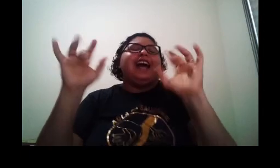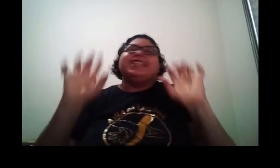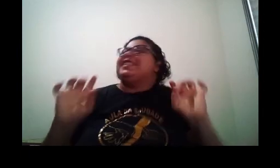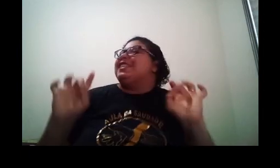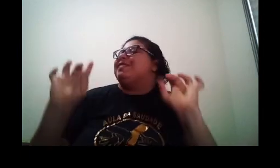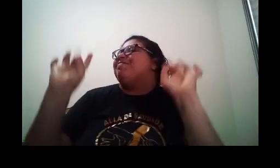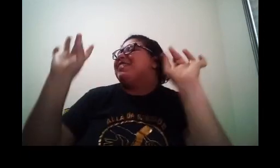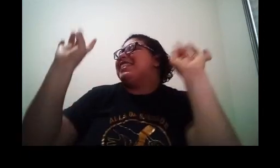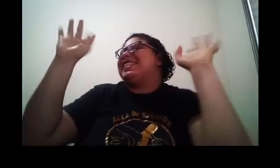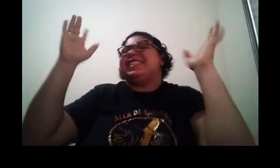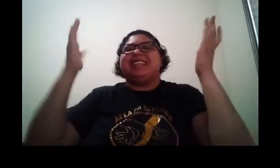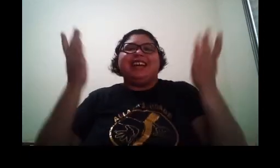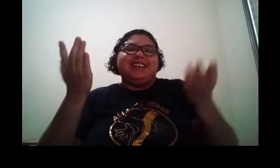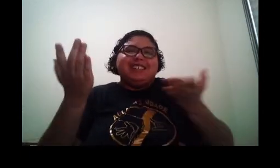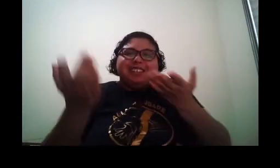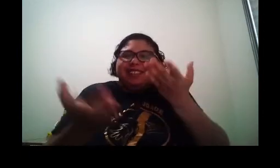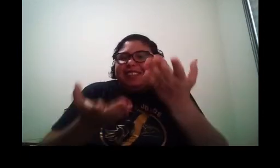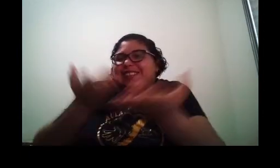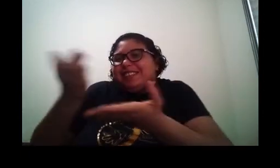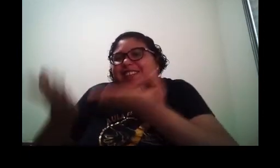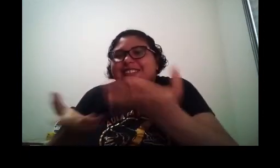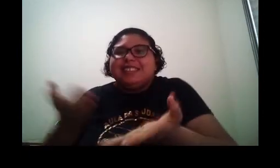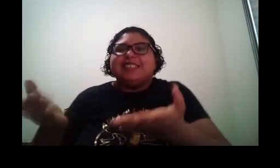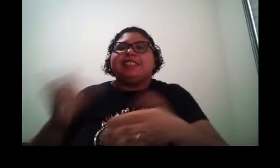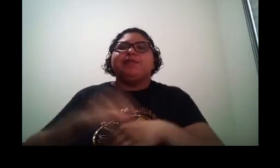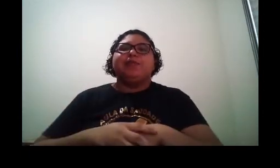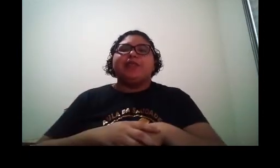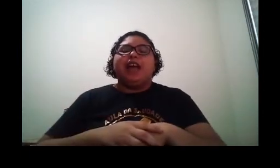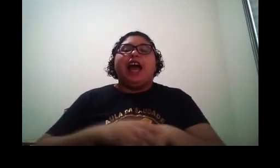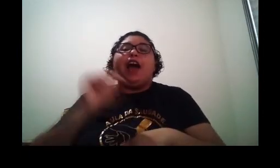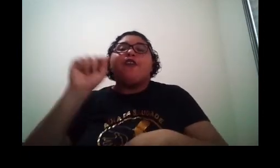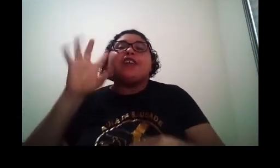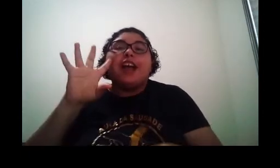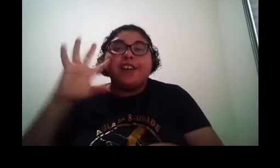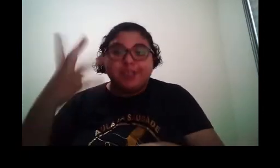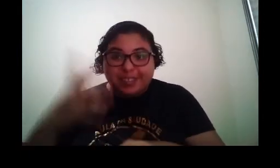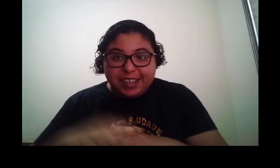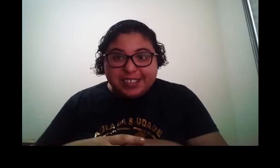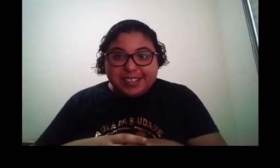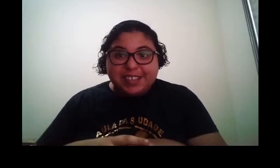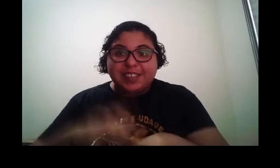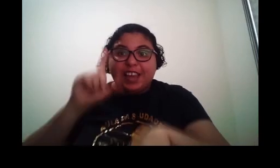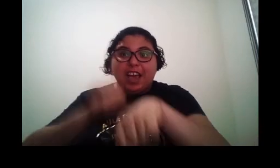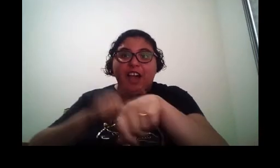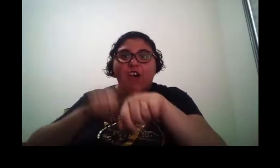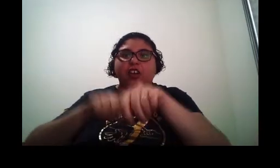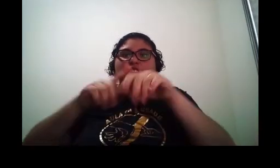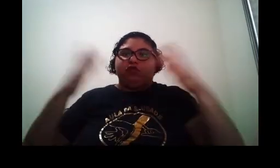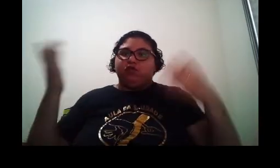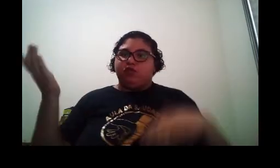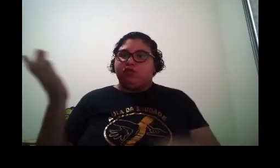ali, né, por ser um dia muito especial. E o que que acontece? No momento ali chega o garçom, né,